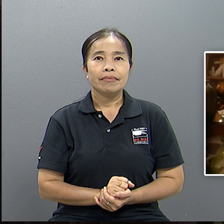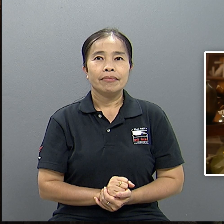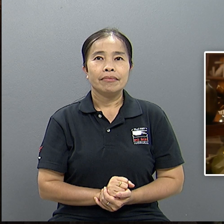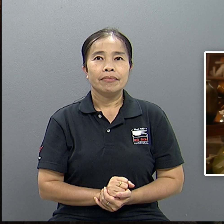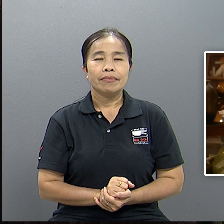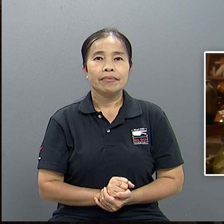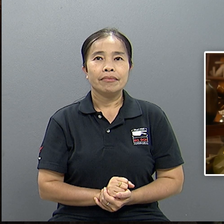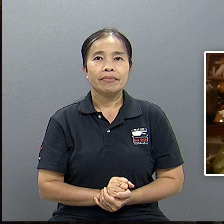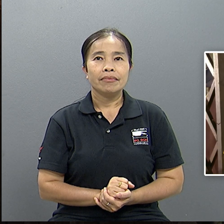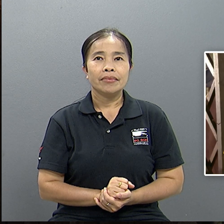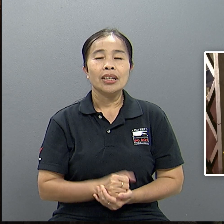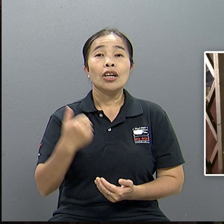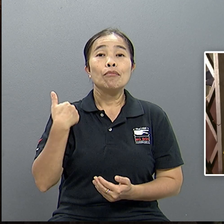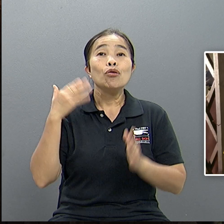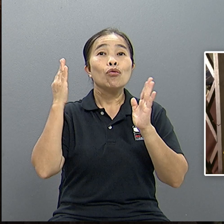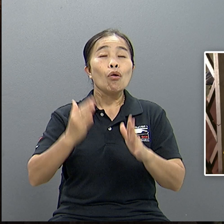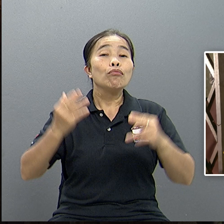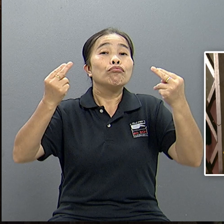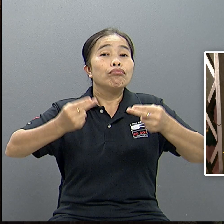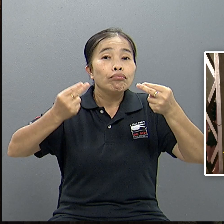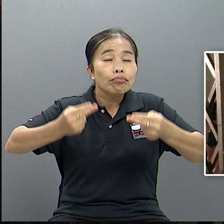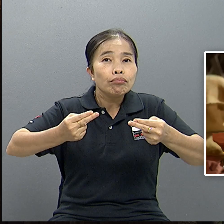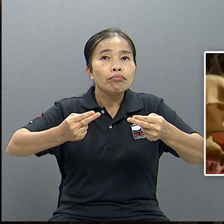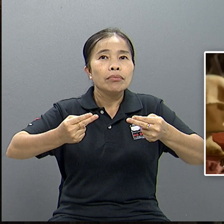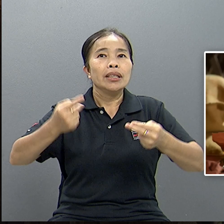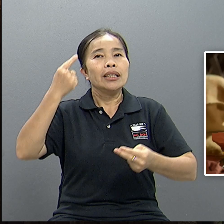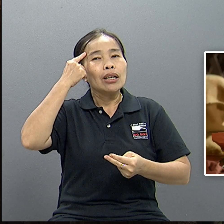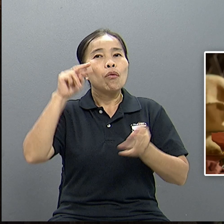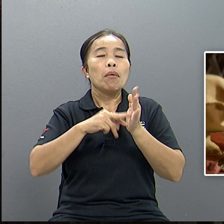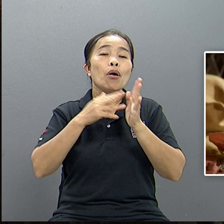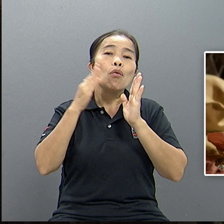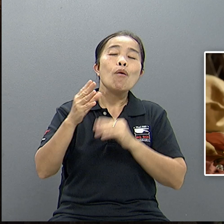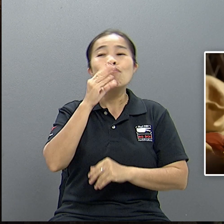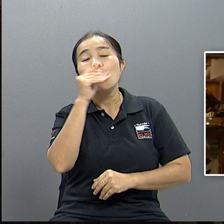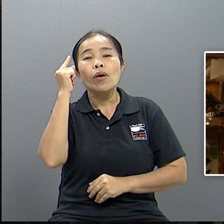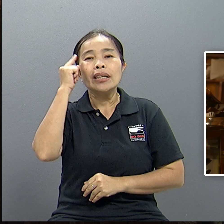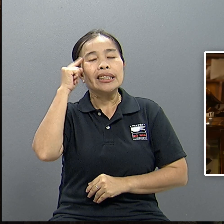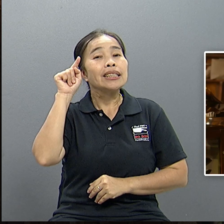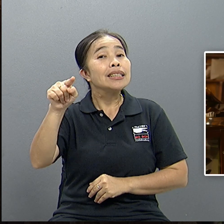คนที่ถามหากันอาจจะเป็นคนคิดถึงกันจริงไห